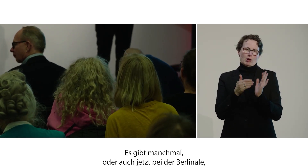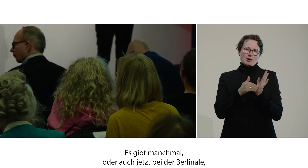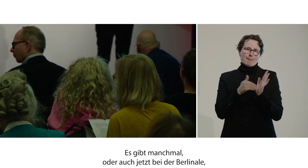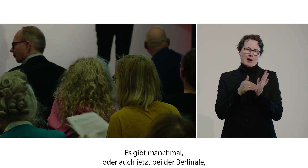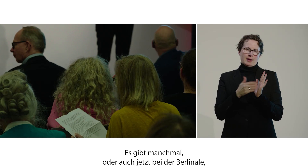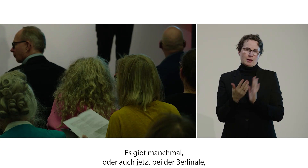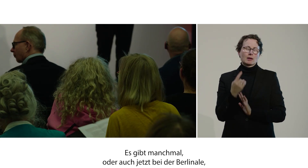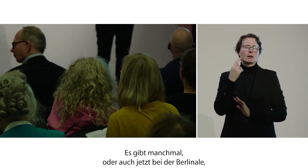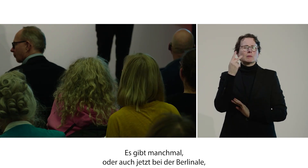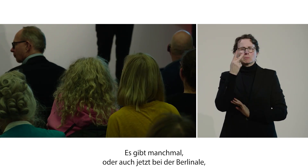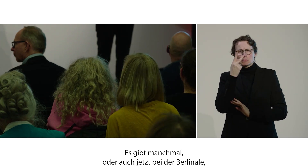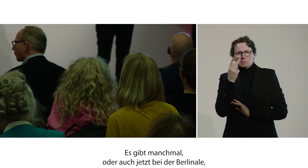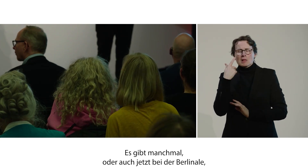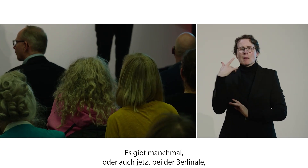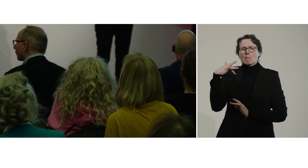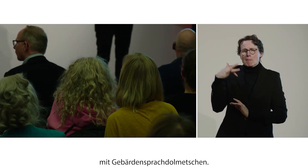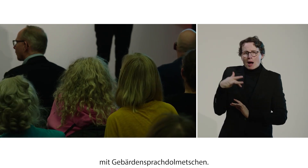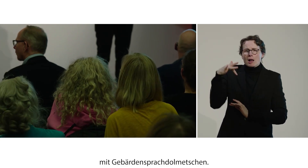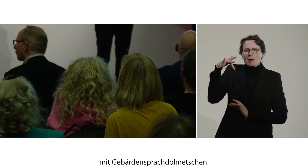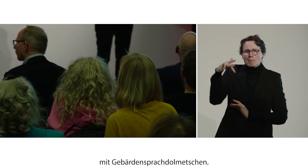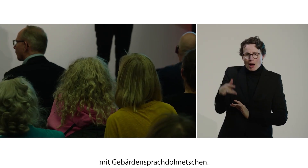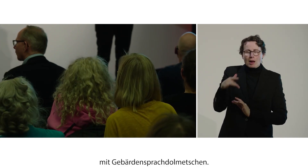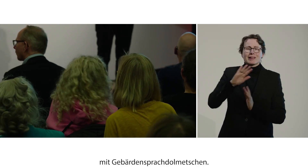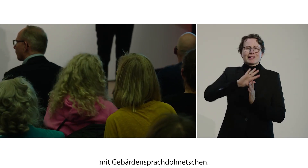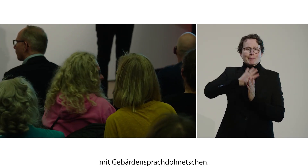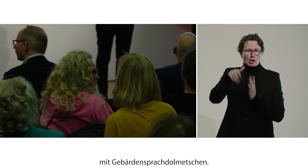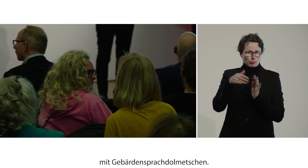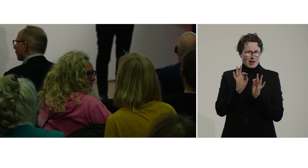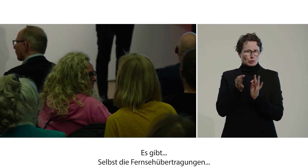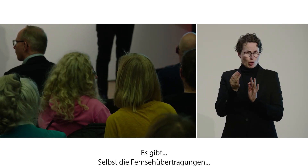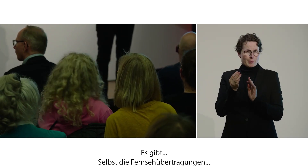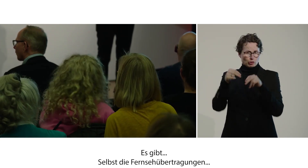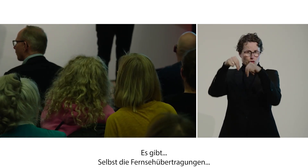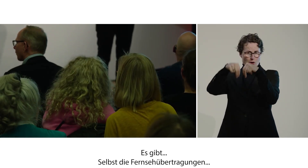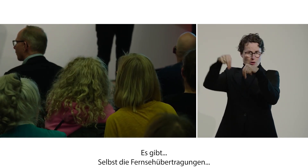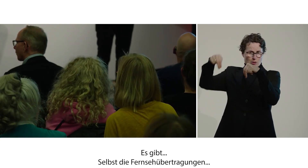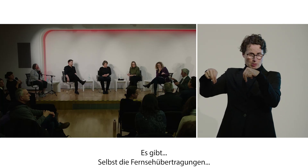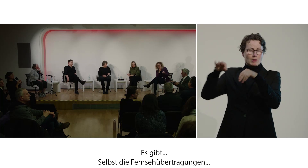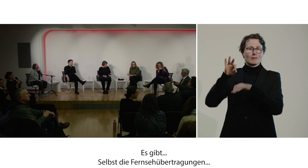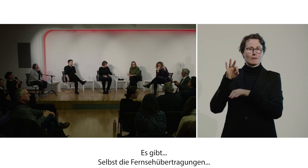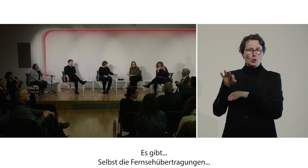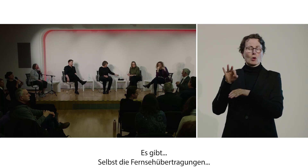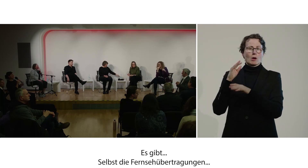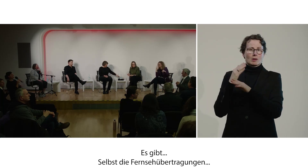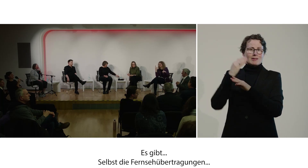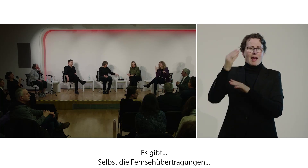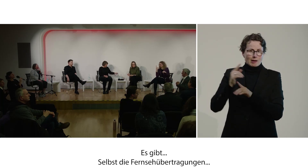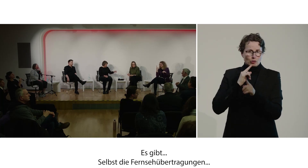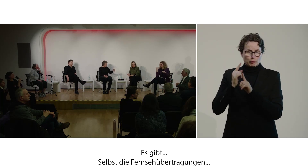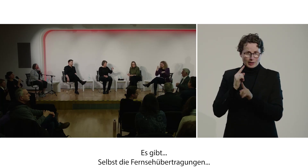manchmal oder auch jetzt bei der Berlinale mit Gebärdensprachdolmetschen, es gibt selbst die